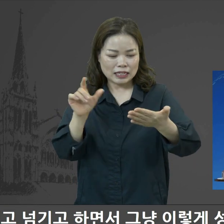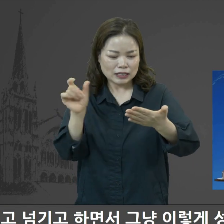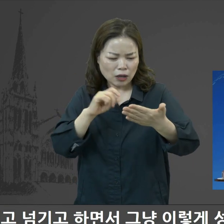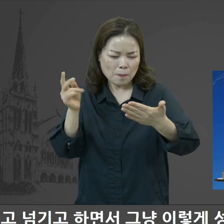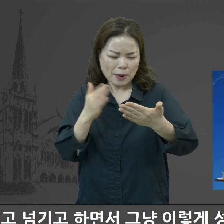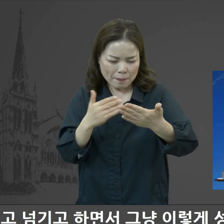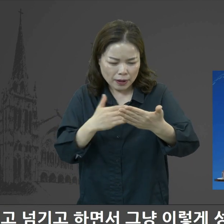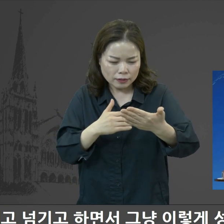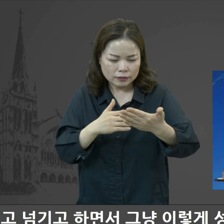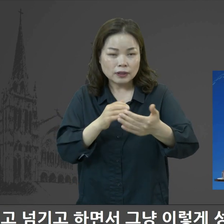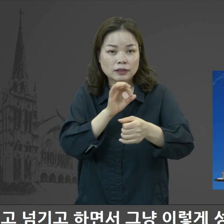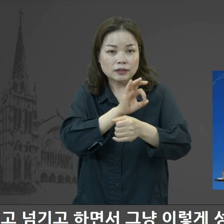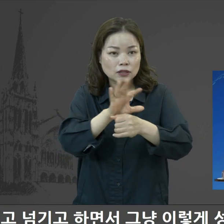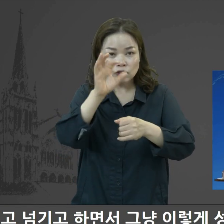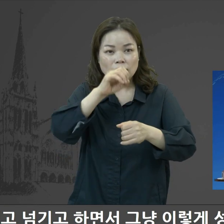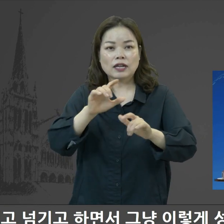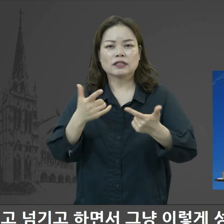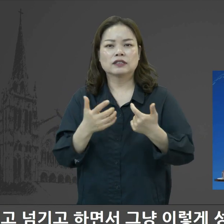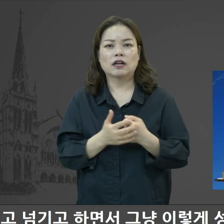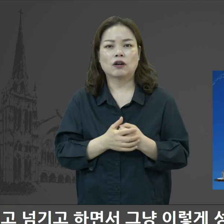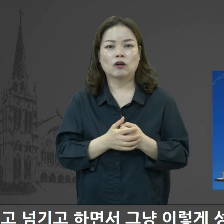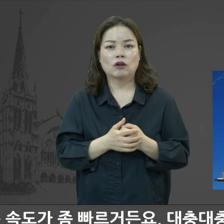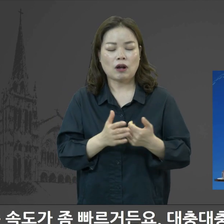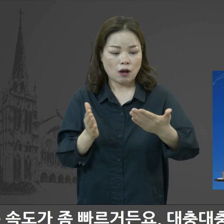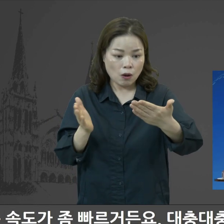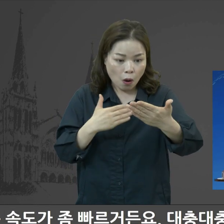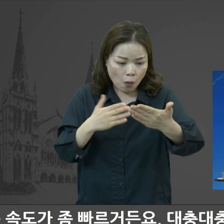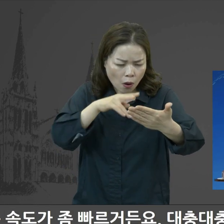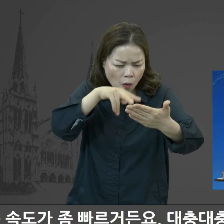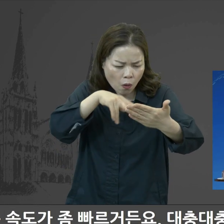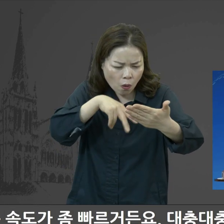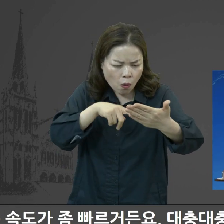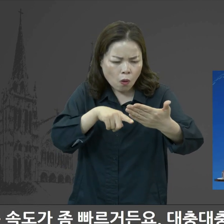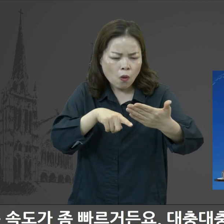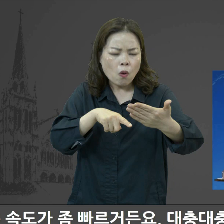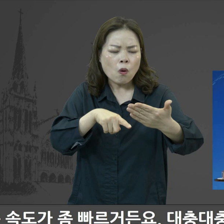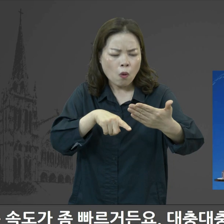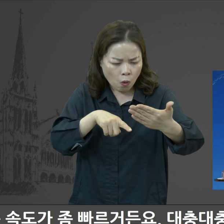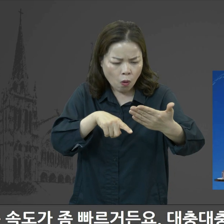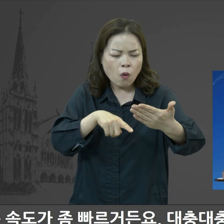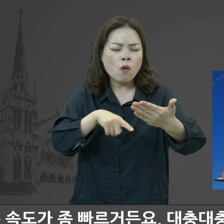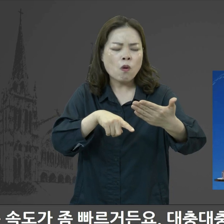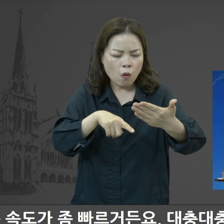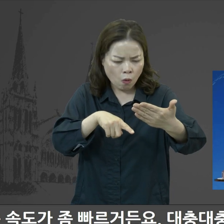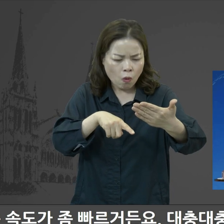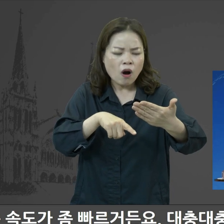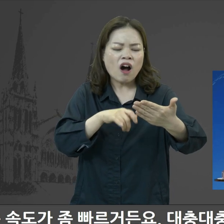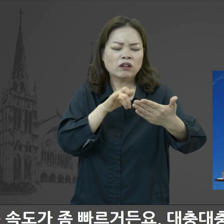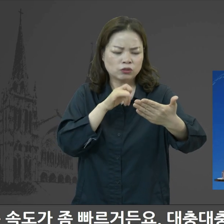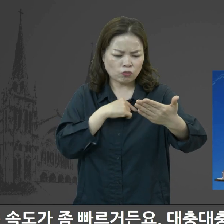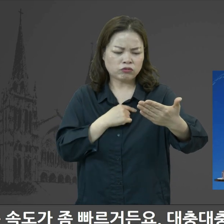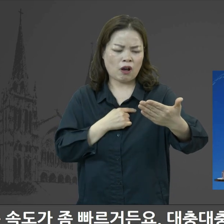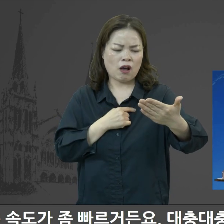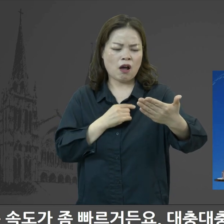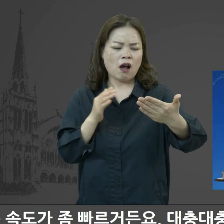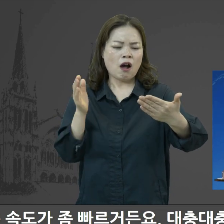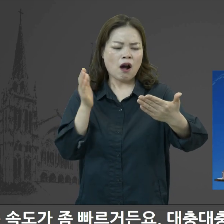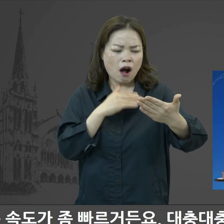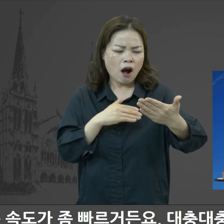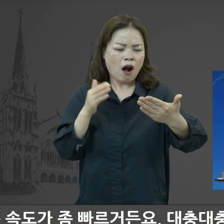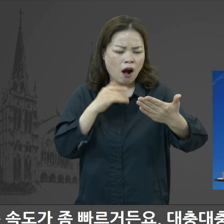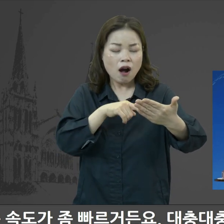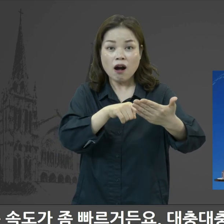빠르거든요. 대충 넘기는 게 아니라. 근데 이렇게 막 보는데, 어머 이렇게 된 거야. 어머